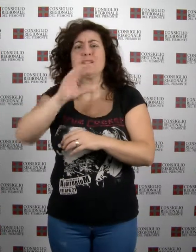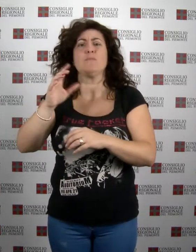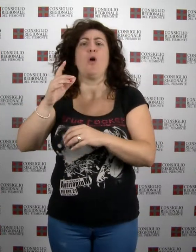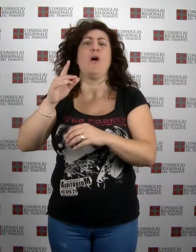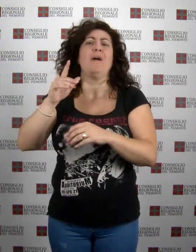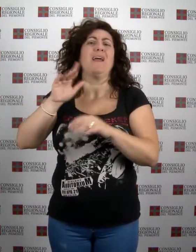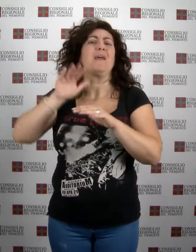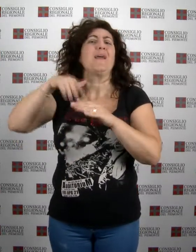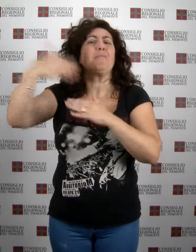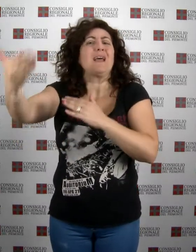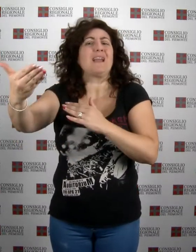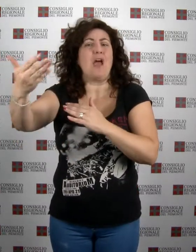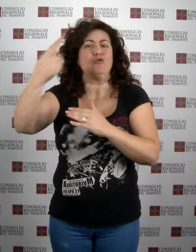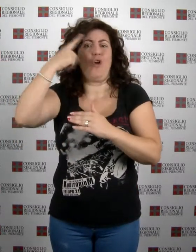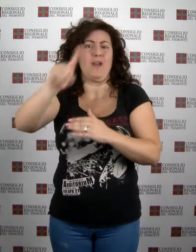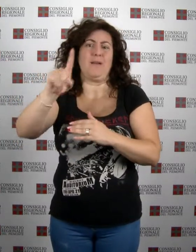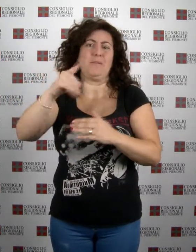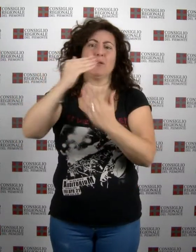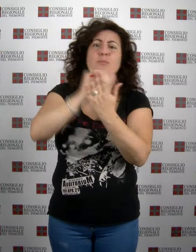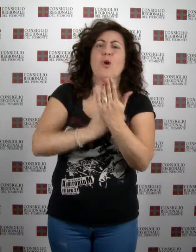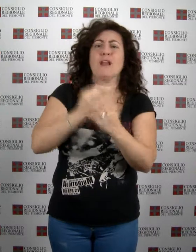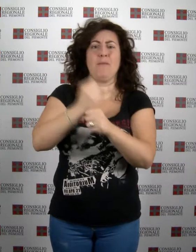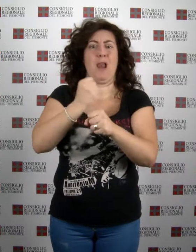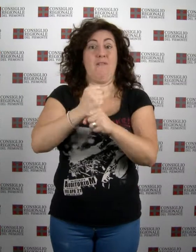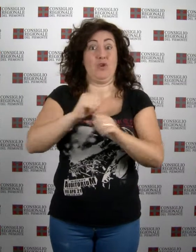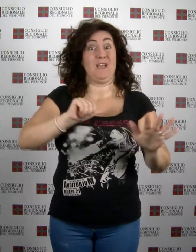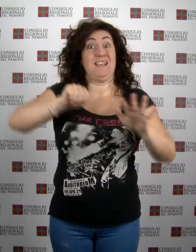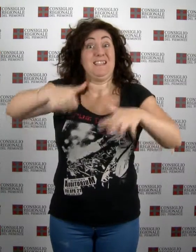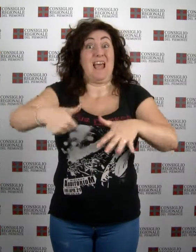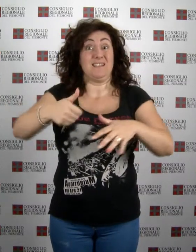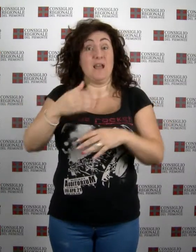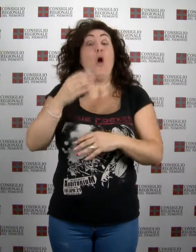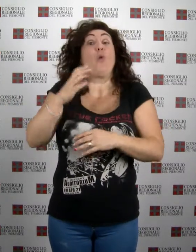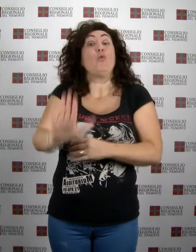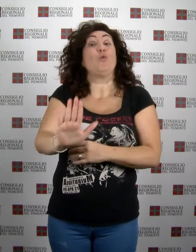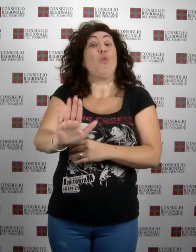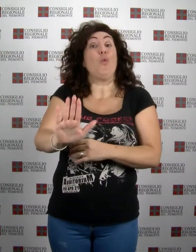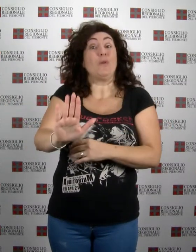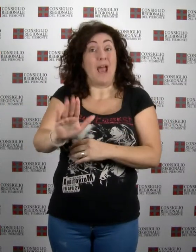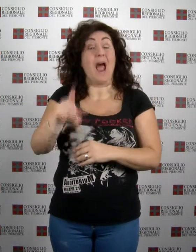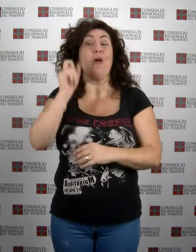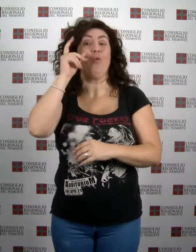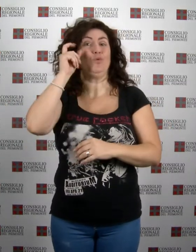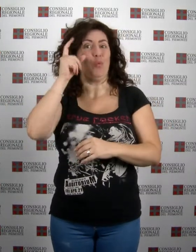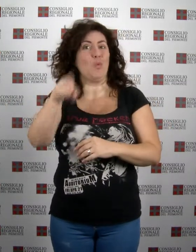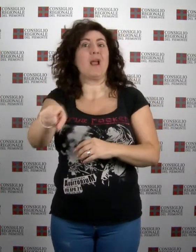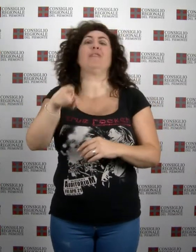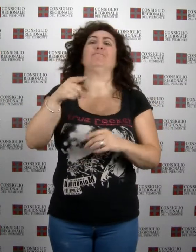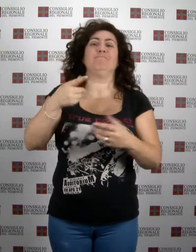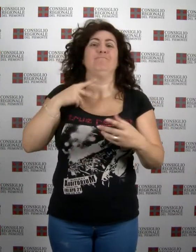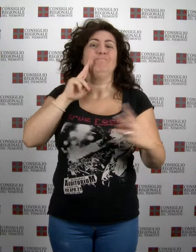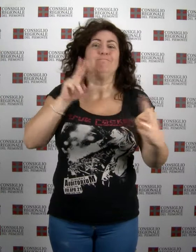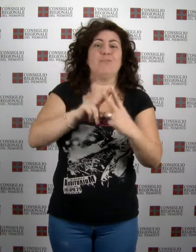lavoro. La sesta, Cultura, si è incontrata con l'assessore alle politiche giovanili per il diritto allo studio universitario e la cooperazione